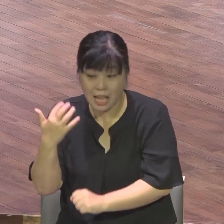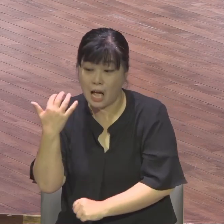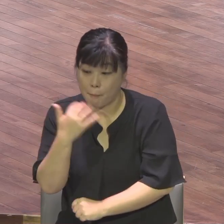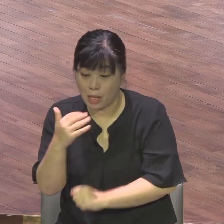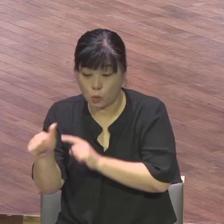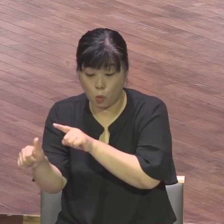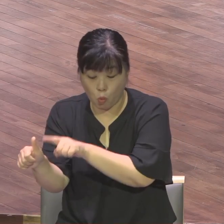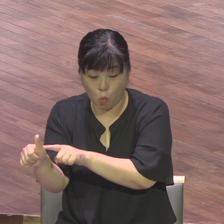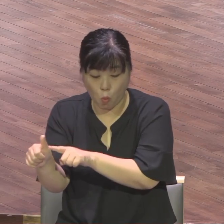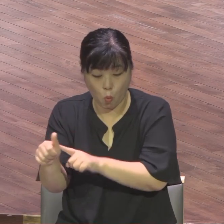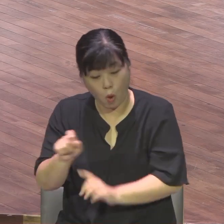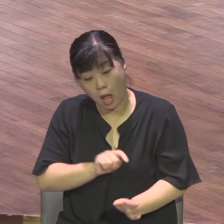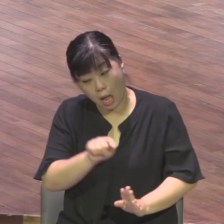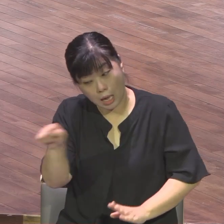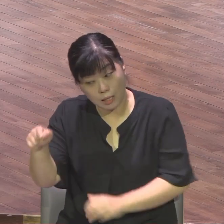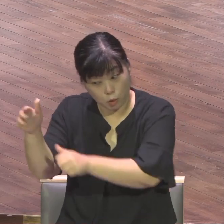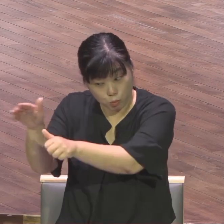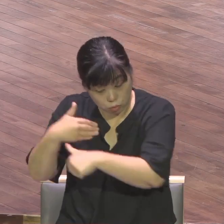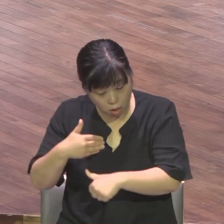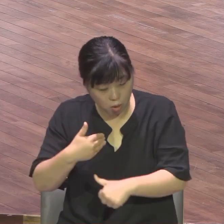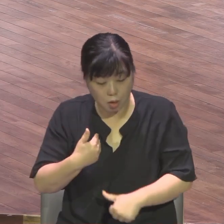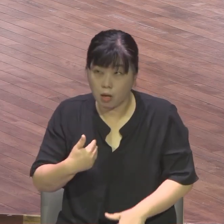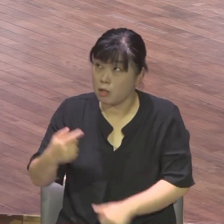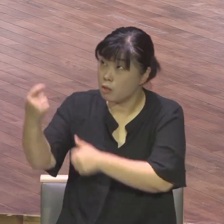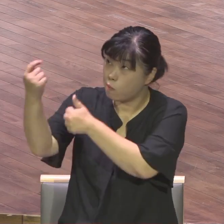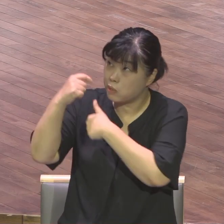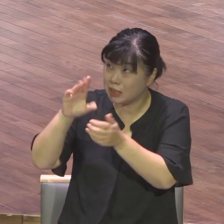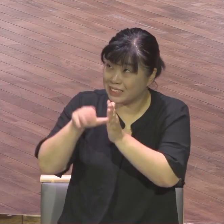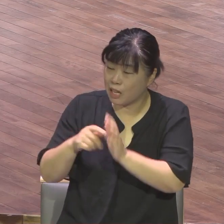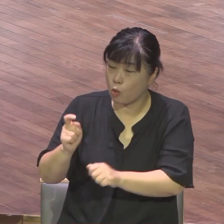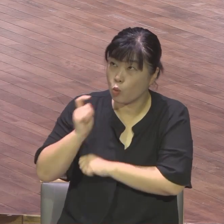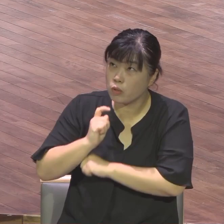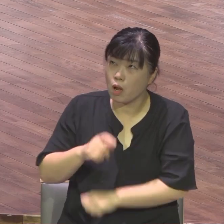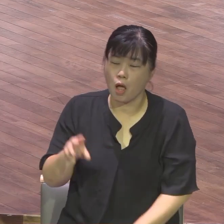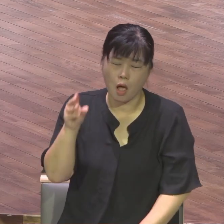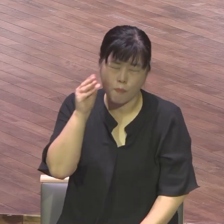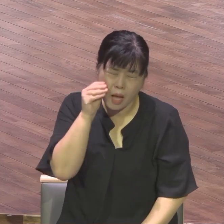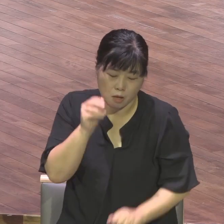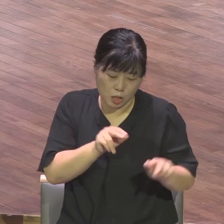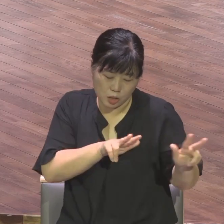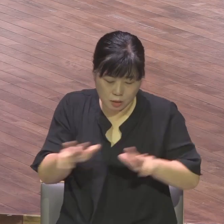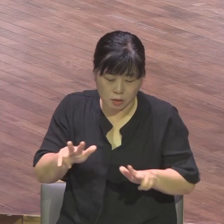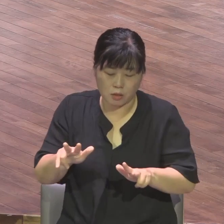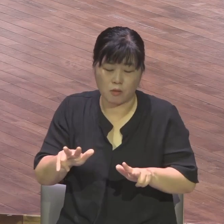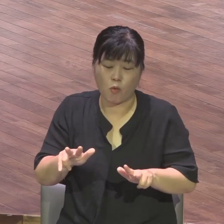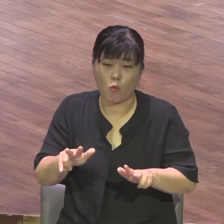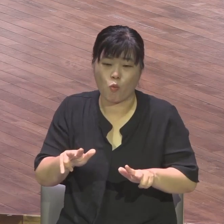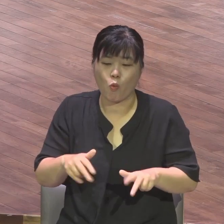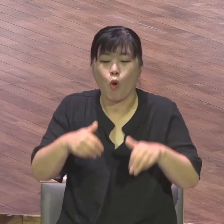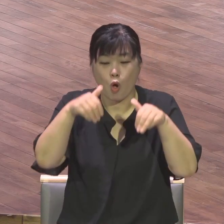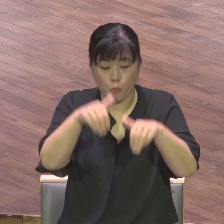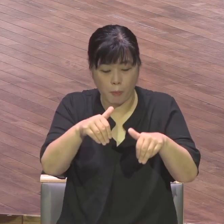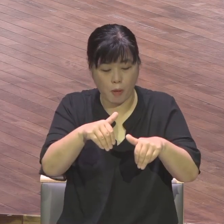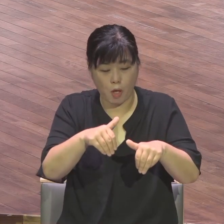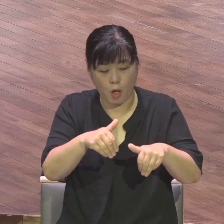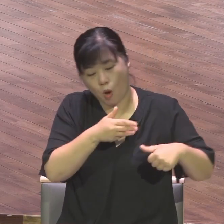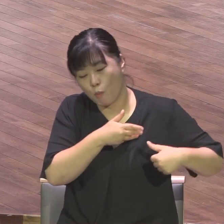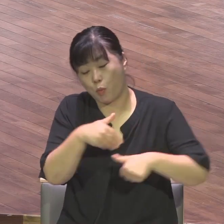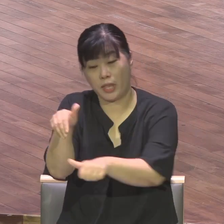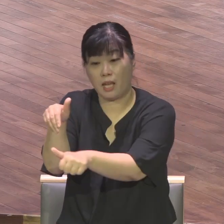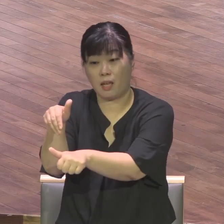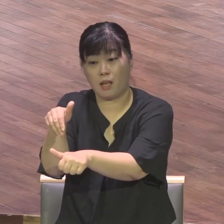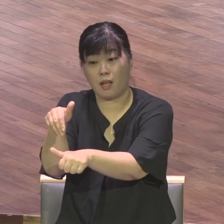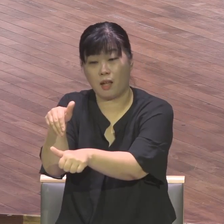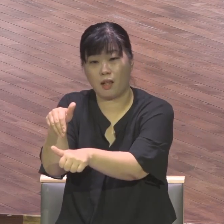즉시로 순종을 해서 요파로 사람 보냅니다. 베드로 모시고 오라고. 하나님께서 쓰임 받는 사람의